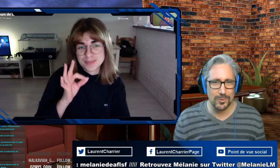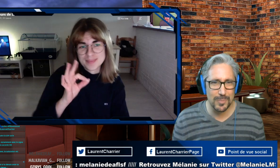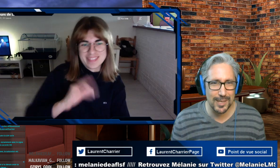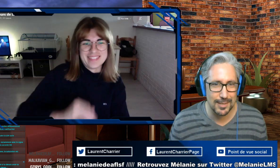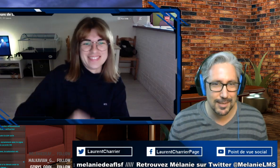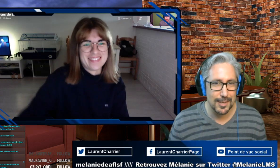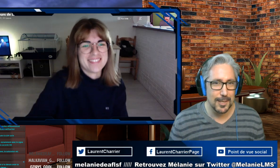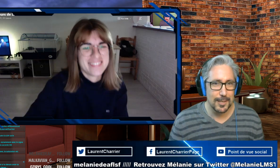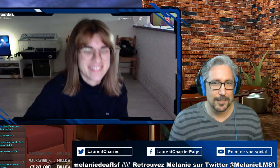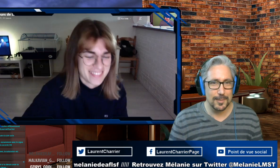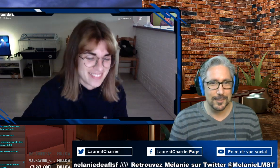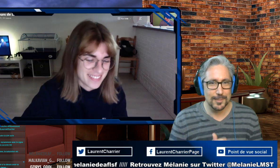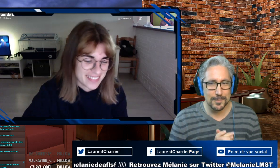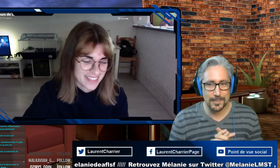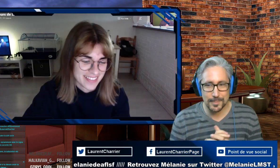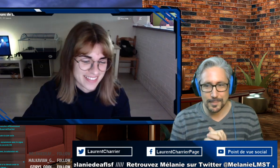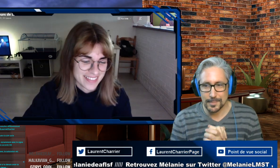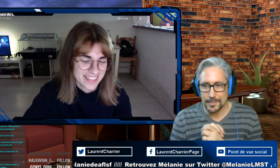je suis bête.